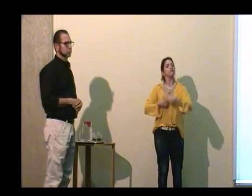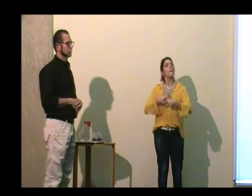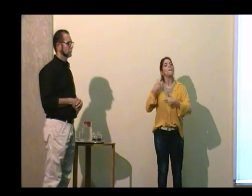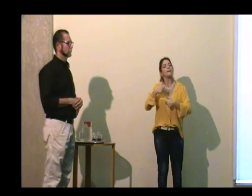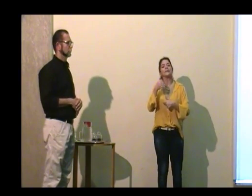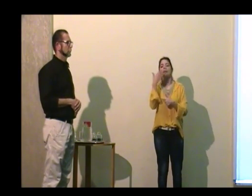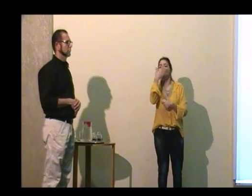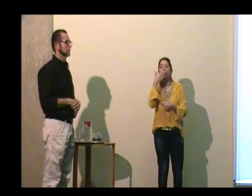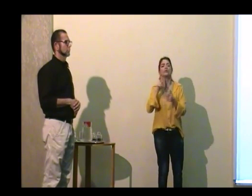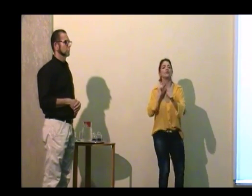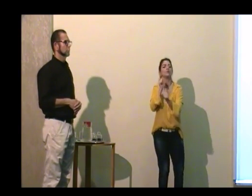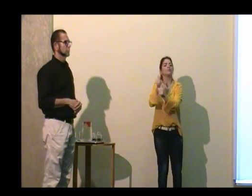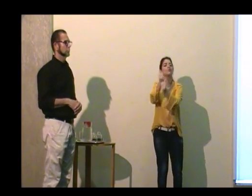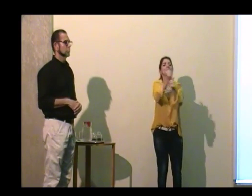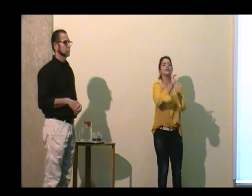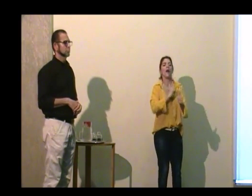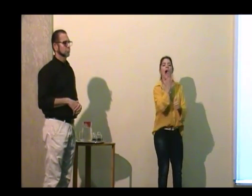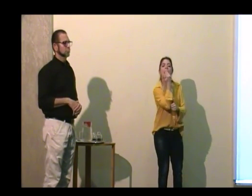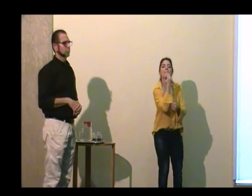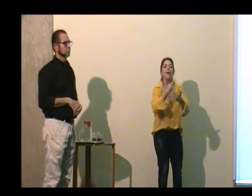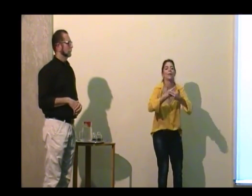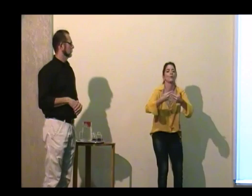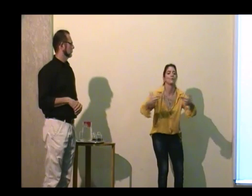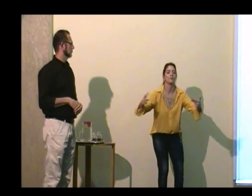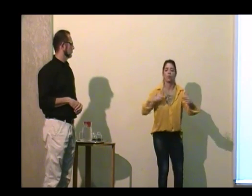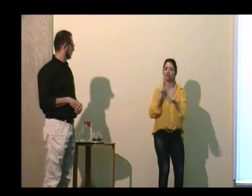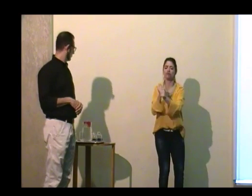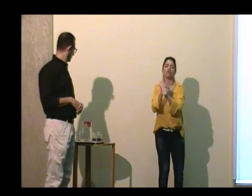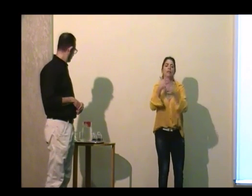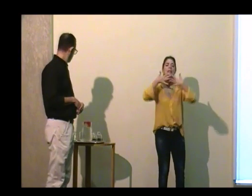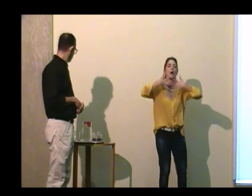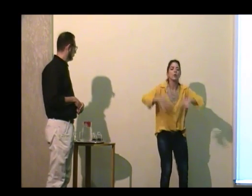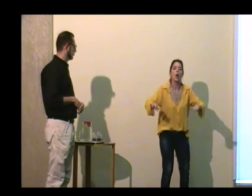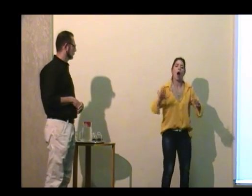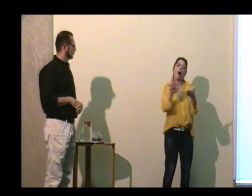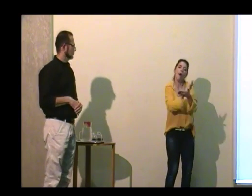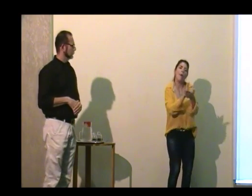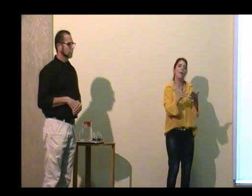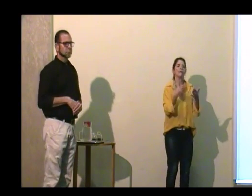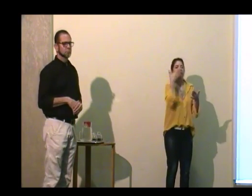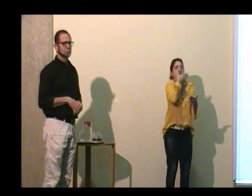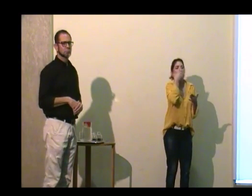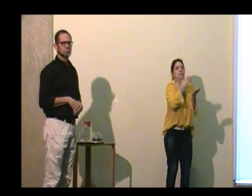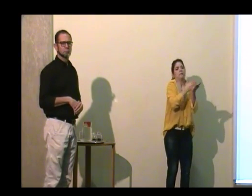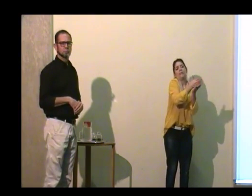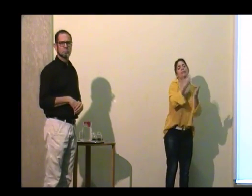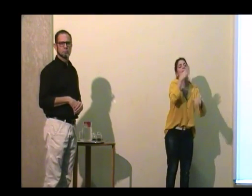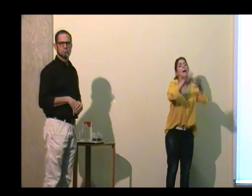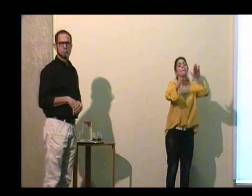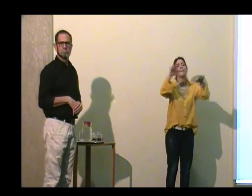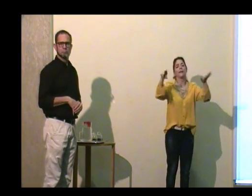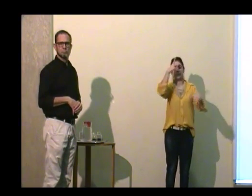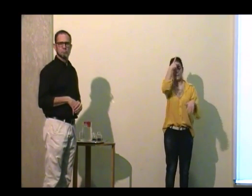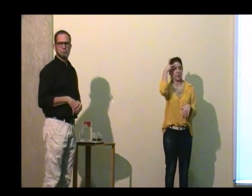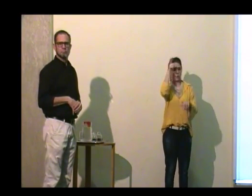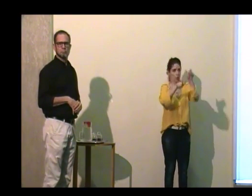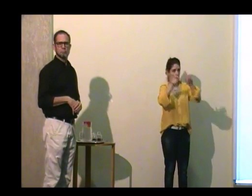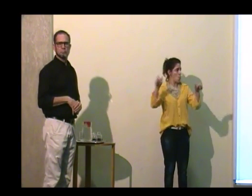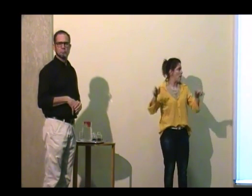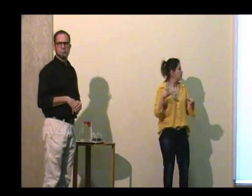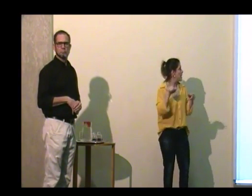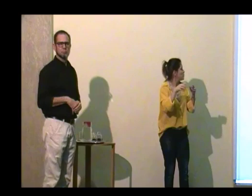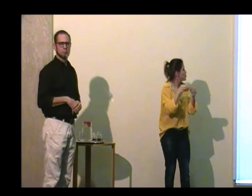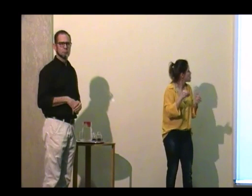insulina. Nós produzimos essa energia a partir da quebra